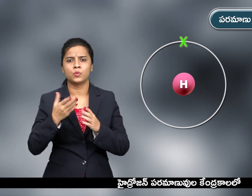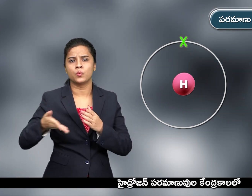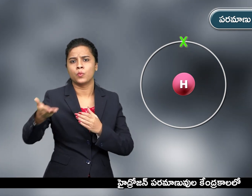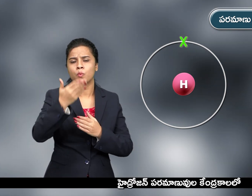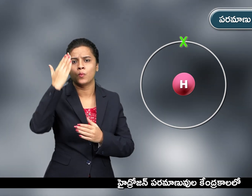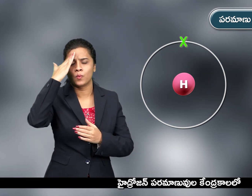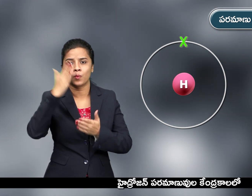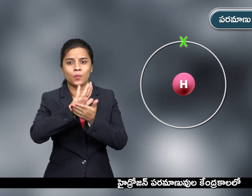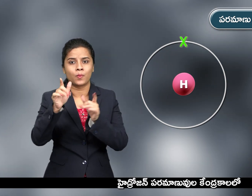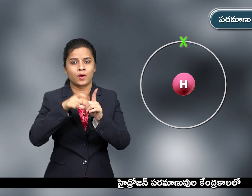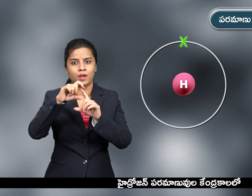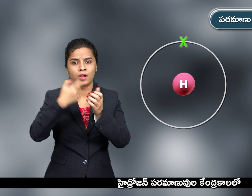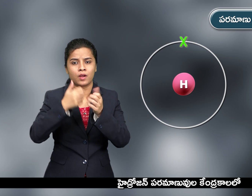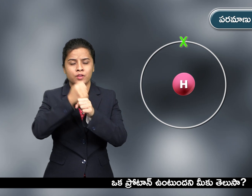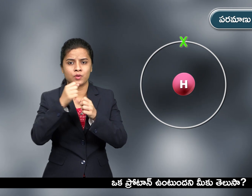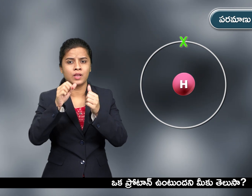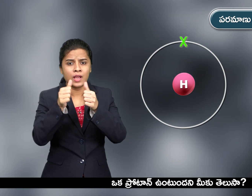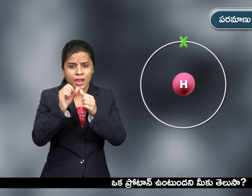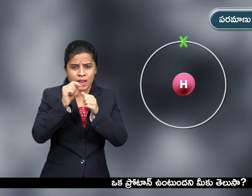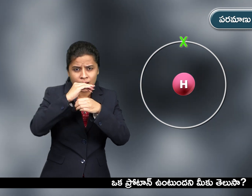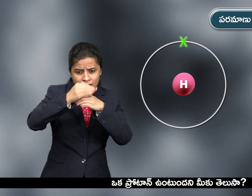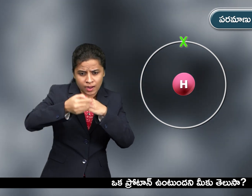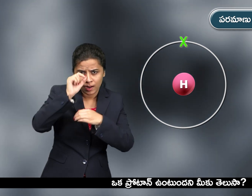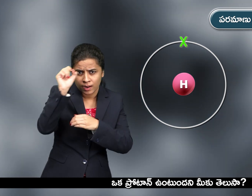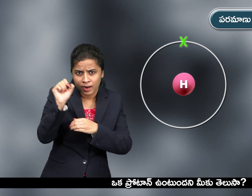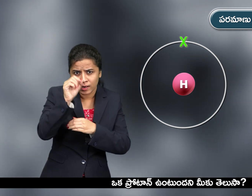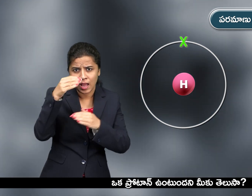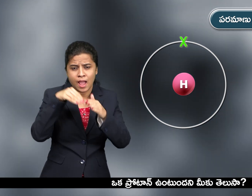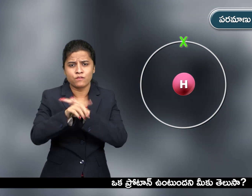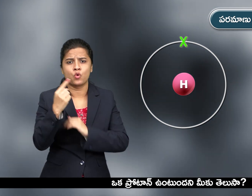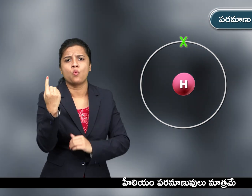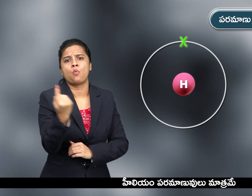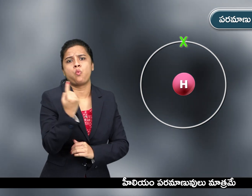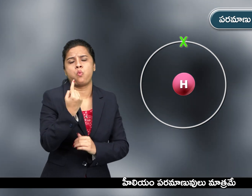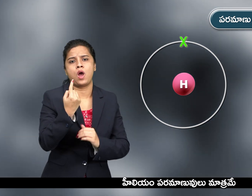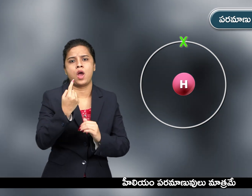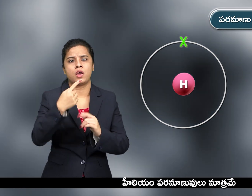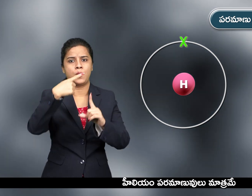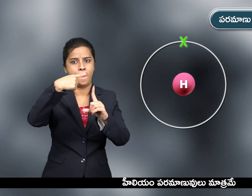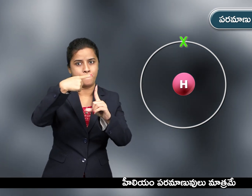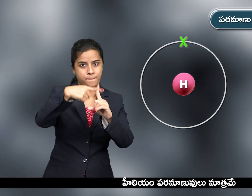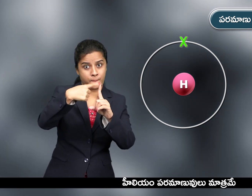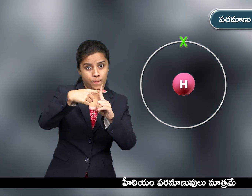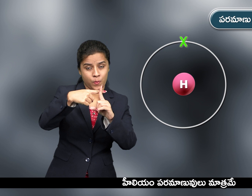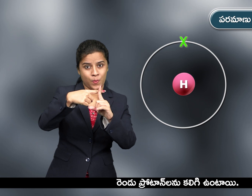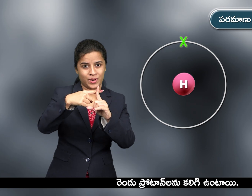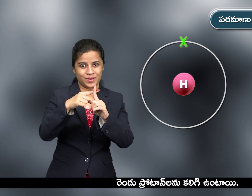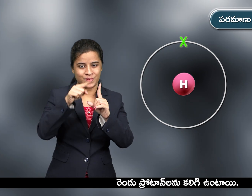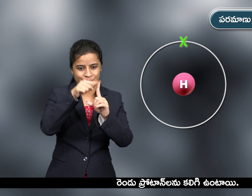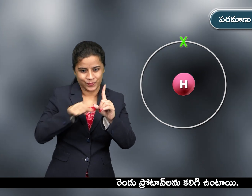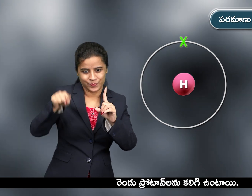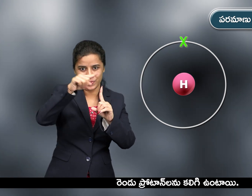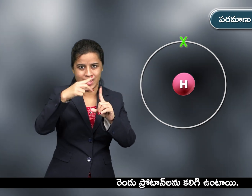హైడ్రోజన్ పరమాణువుల కేంద్రకాలలో ఒక ప్రోటాన్ ఉంటుందని మీకు తెలుసా? హీలియం పరమాణువులు మాత్రమే